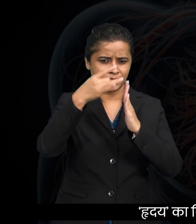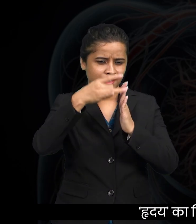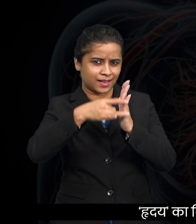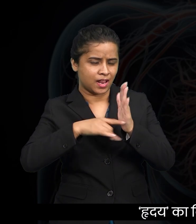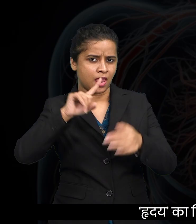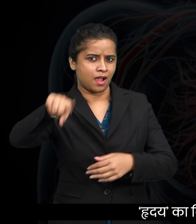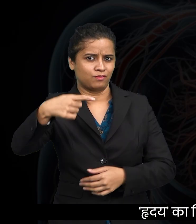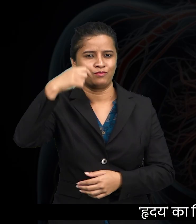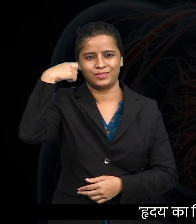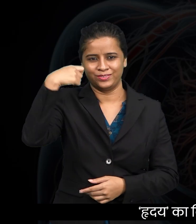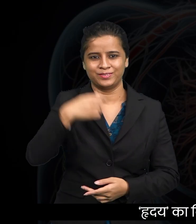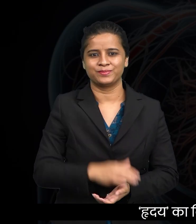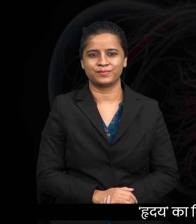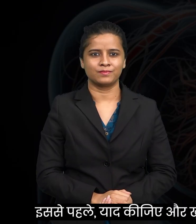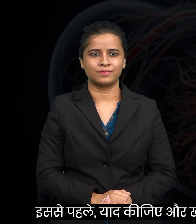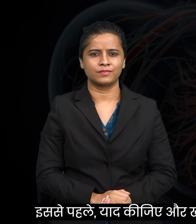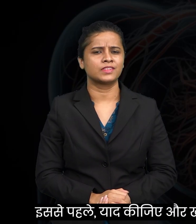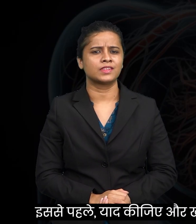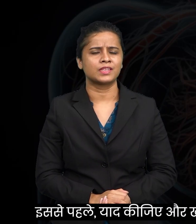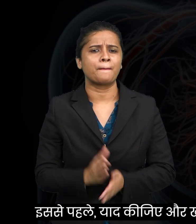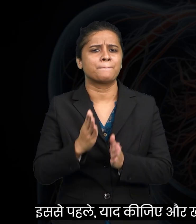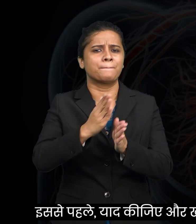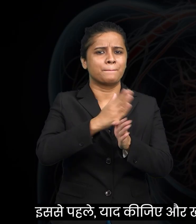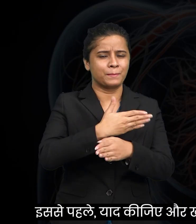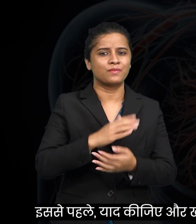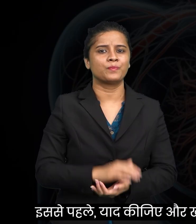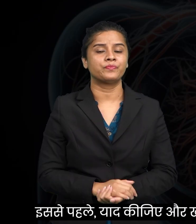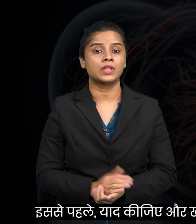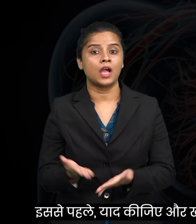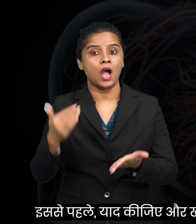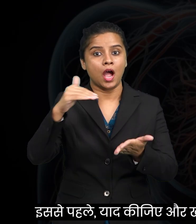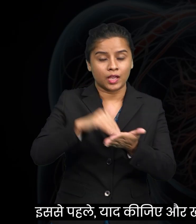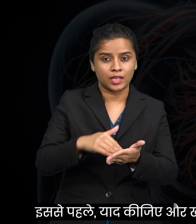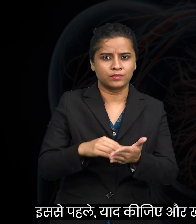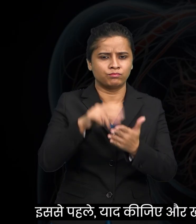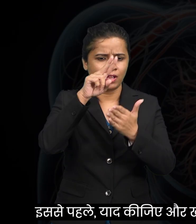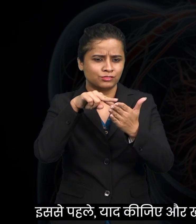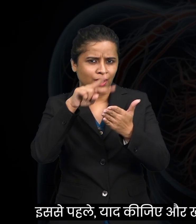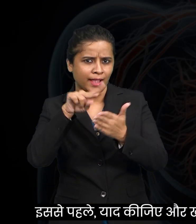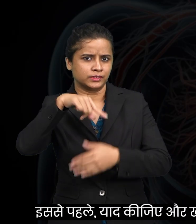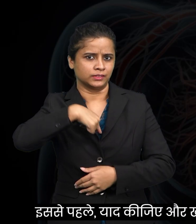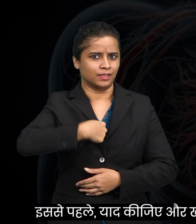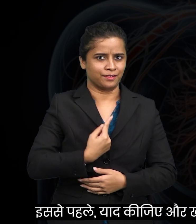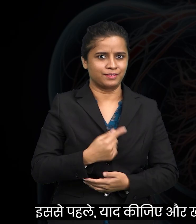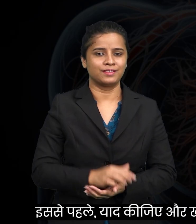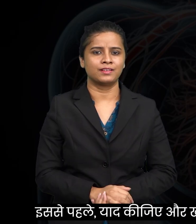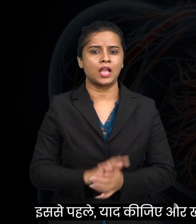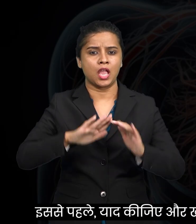से अध्ययन करेंगे। इससे पहले याद कीजिए और खुद को जांचिए कि